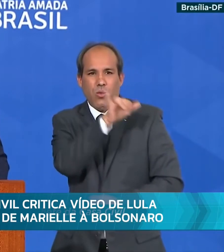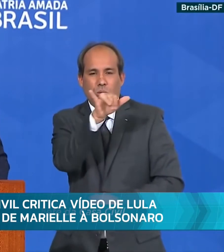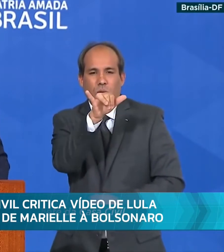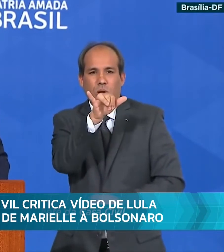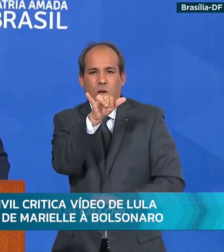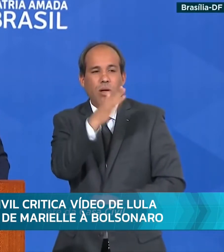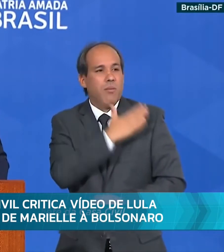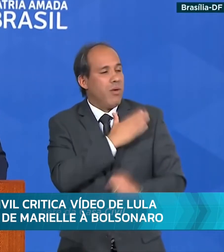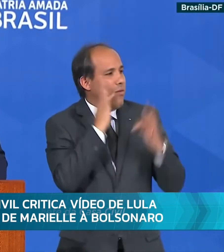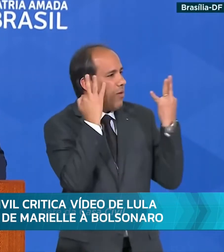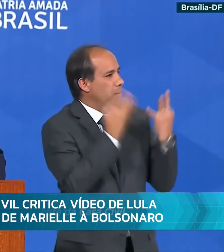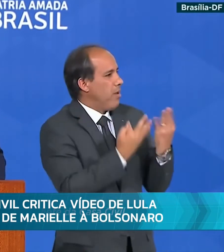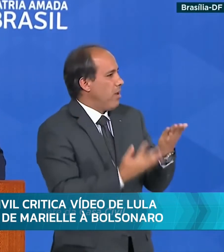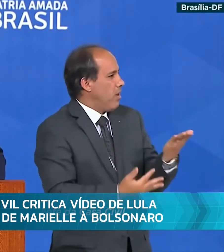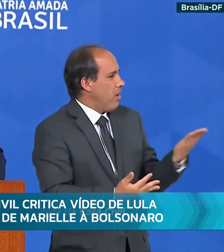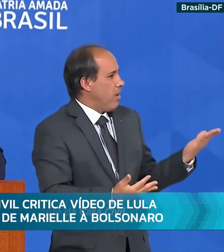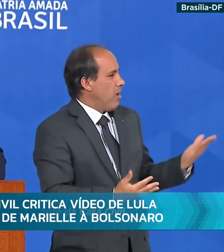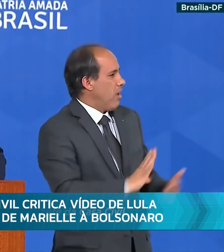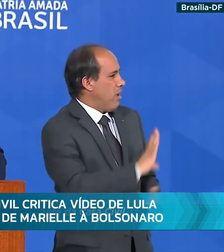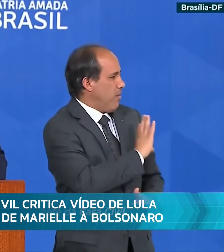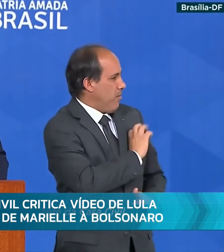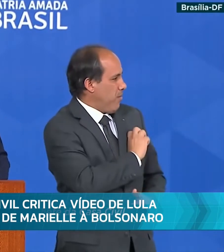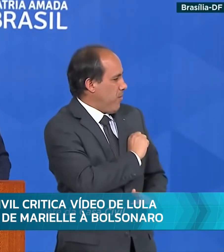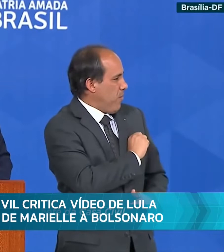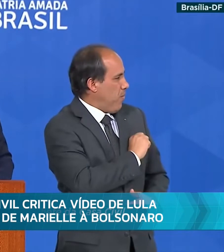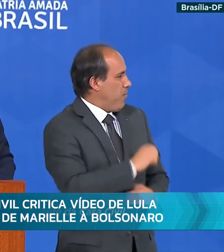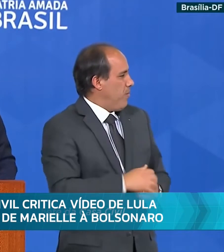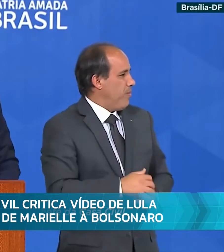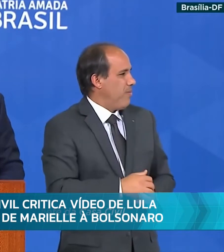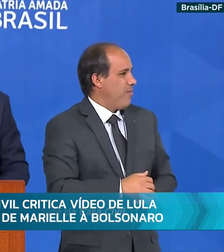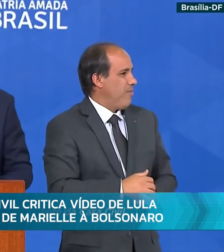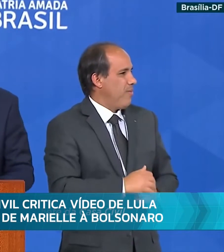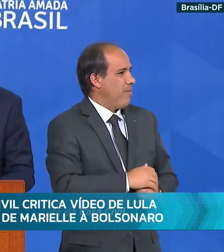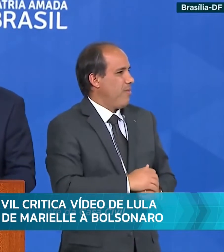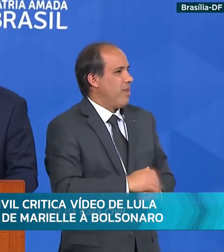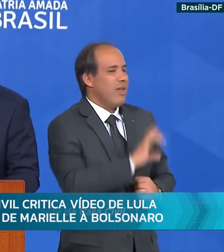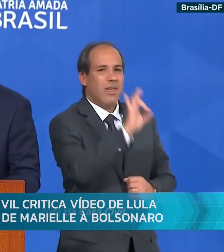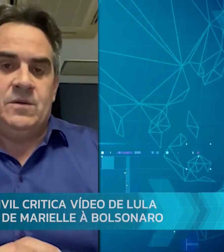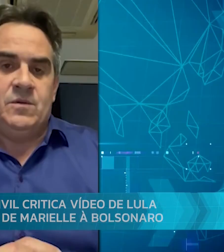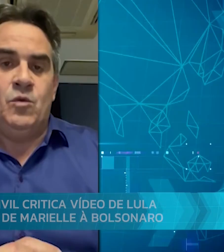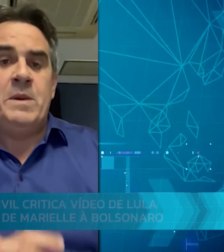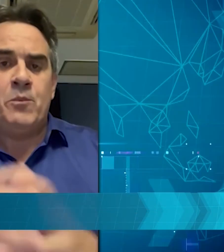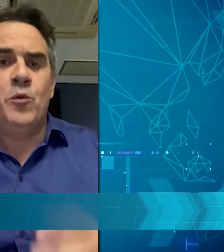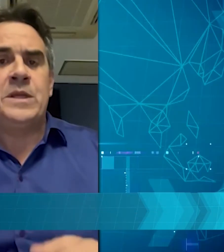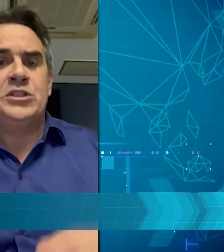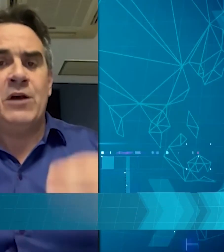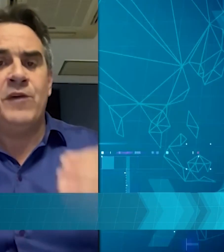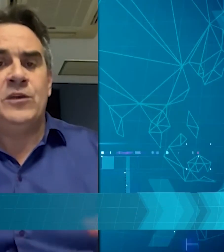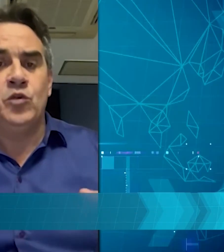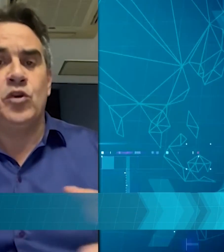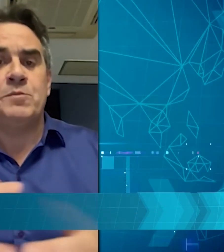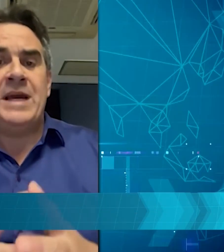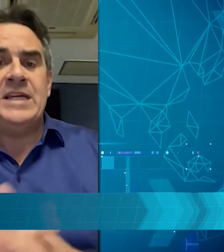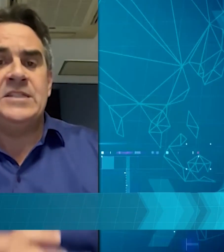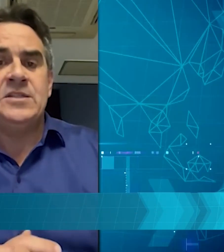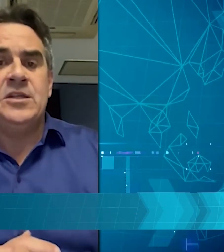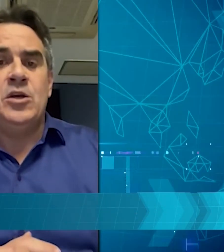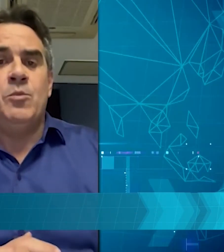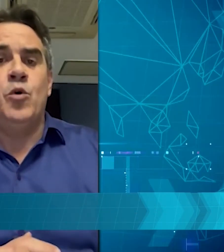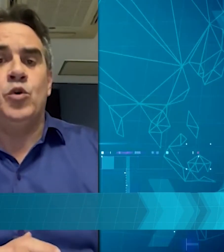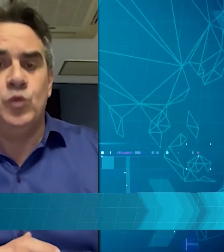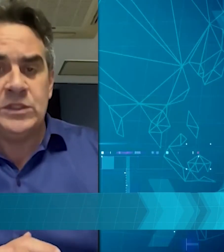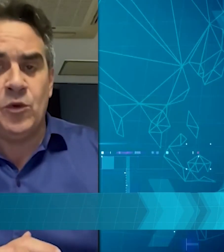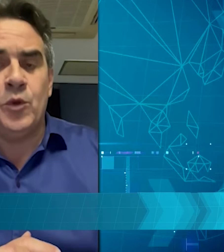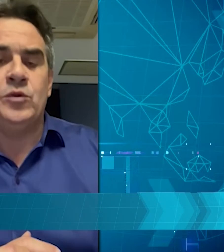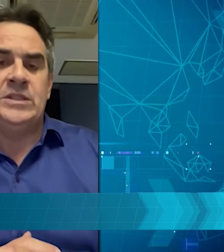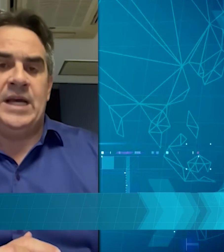maior fake News que um homem público já teve a coragem de fazer no país homem povo que já governou nosso país